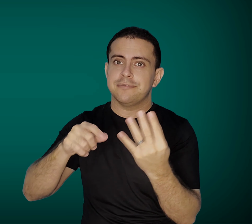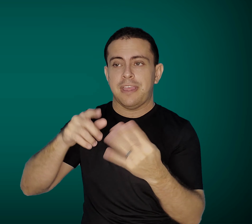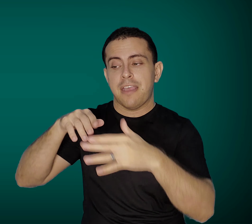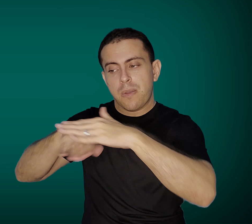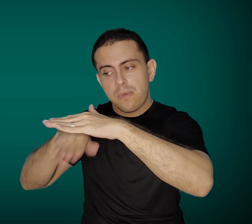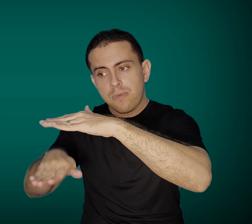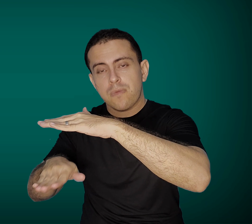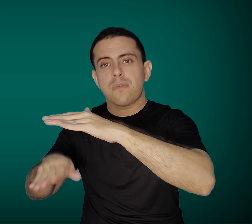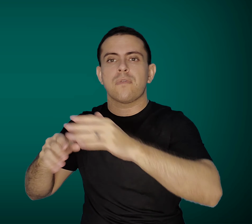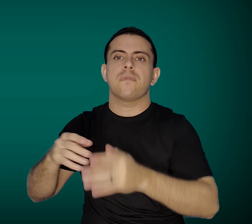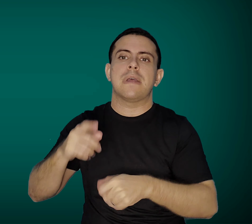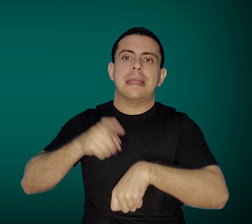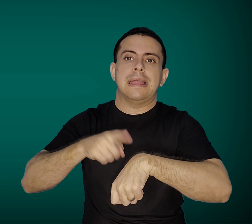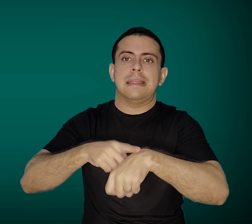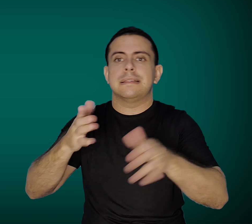você pode escolher essas opções